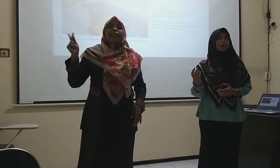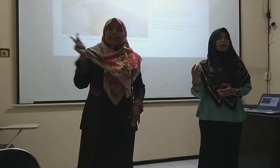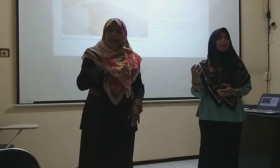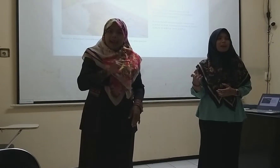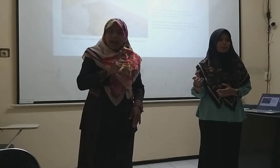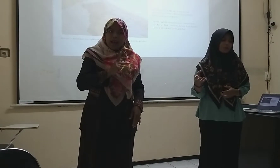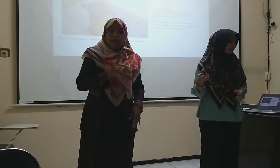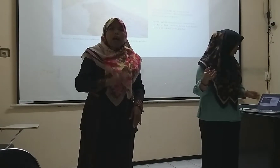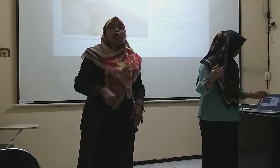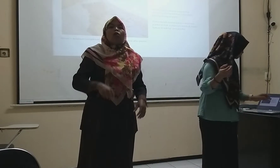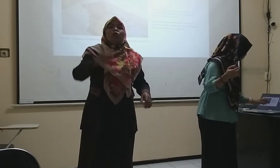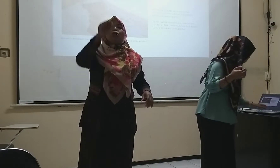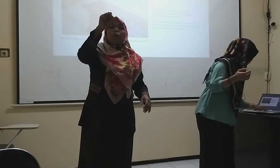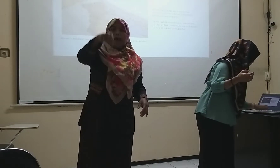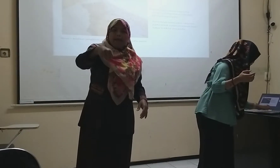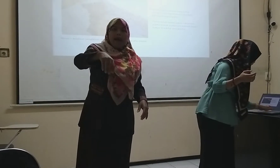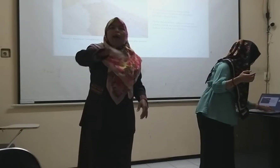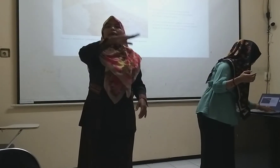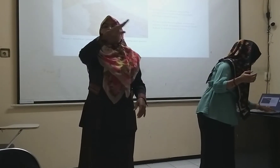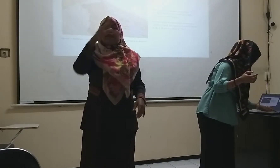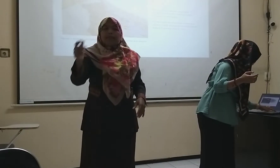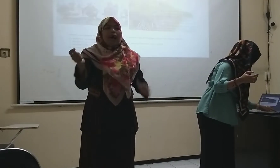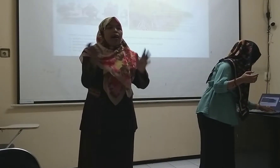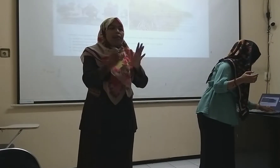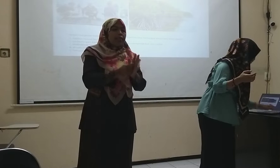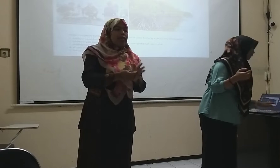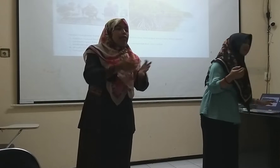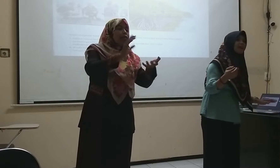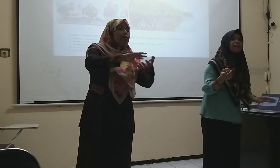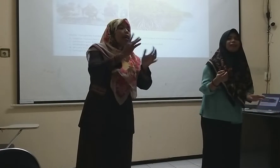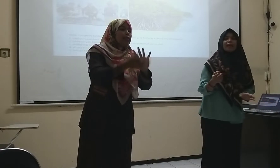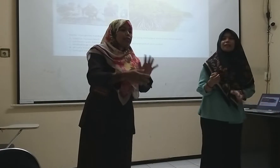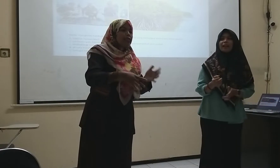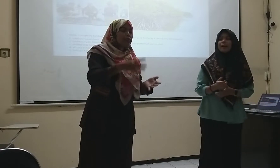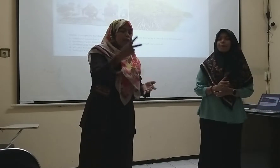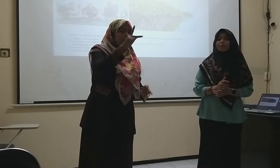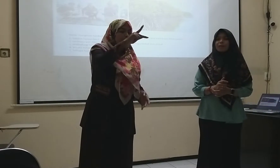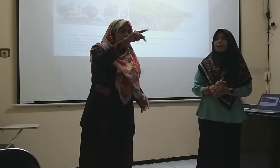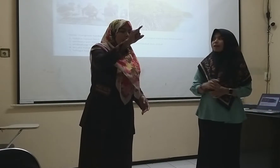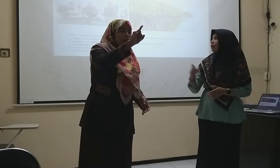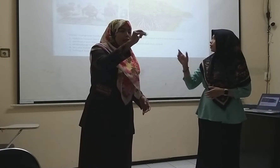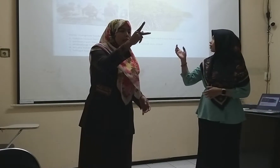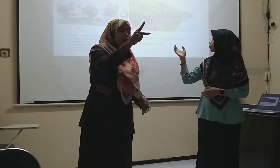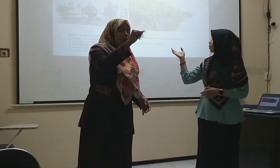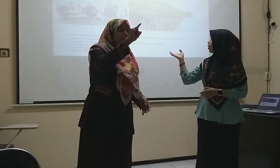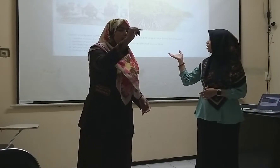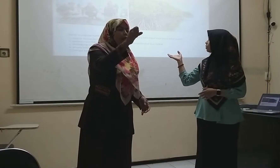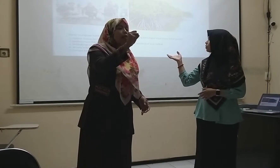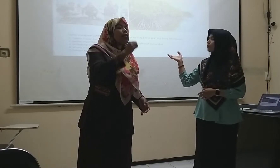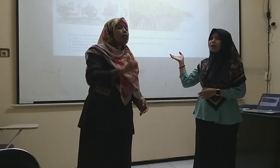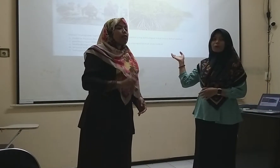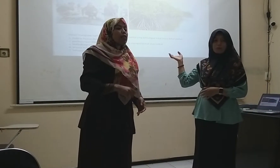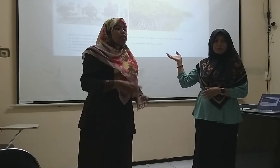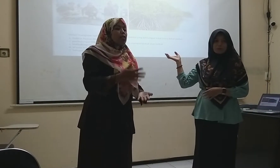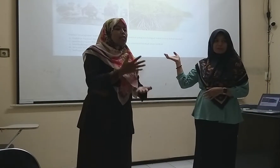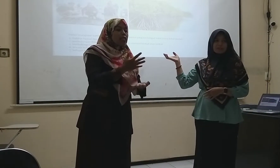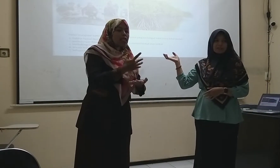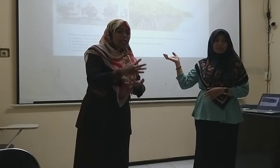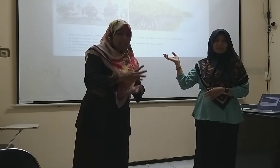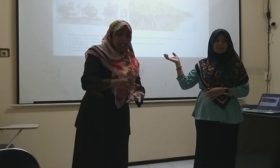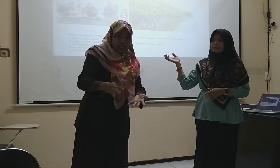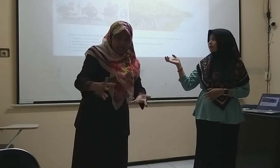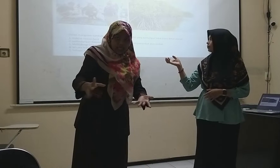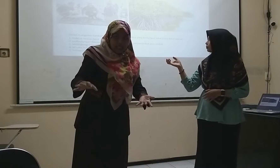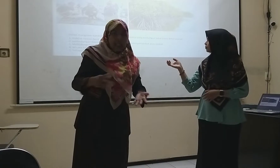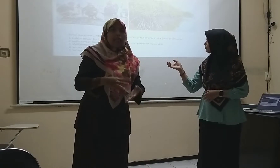atau hutan mangrove. Seperti yang terlihat di sini, nah ini adalah pohon mangrove.